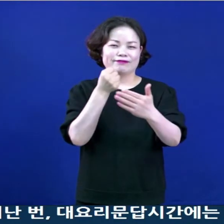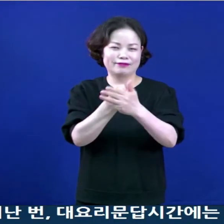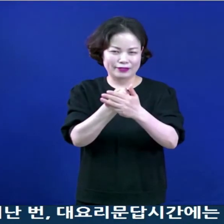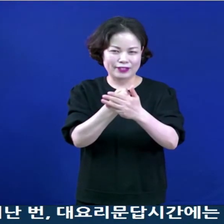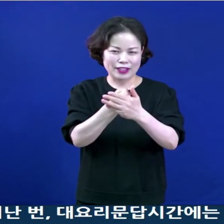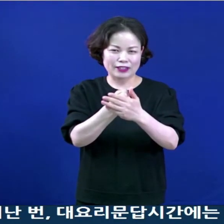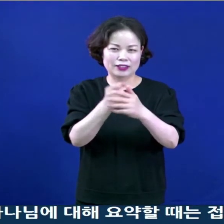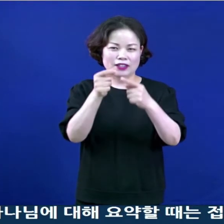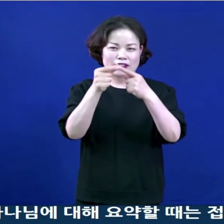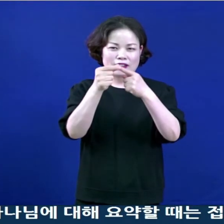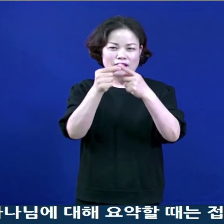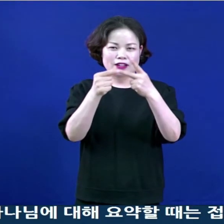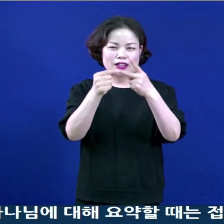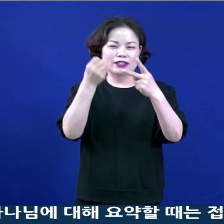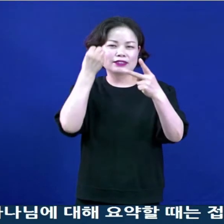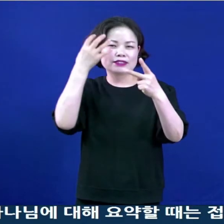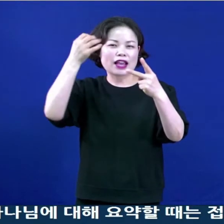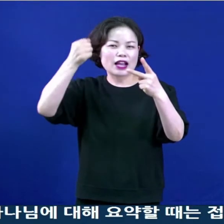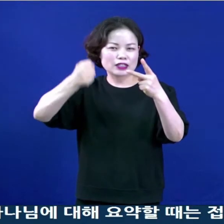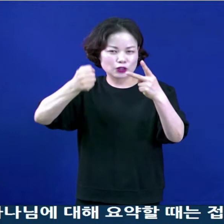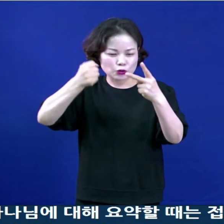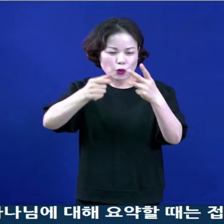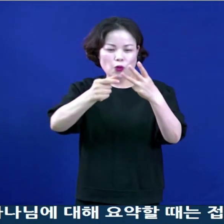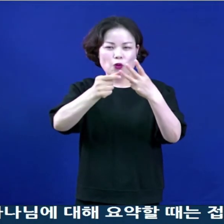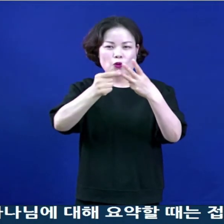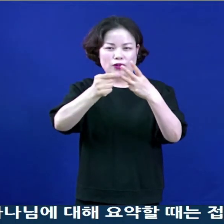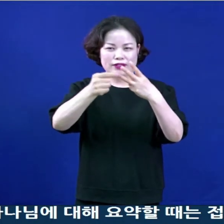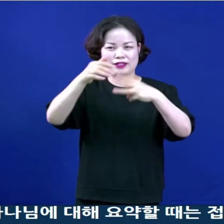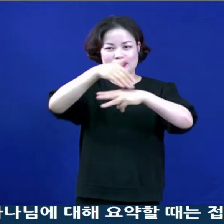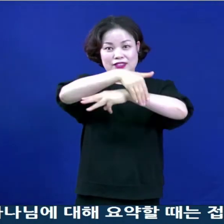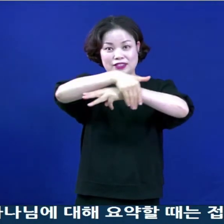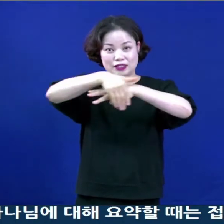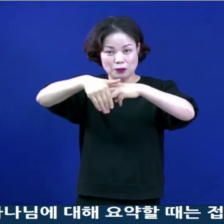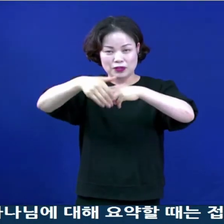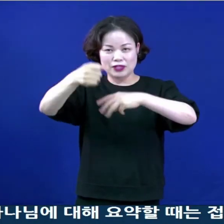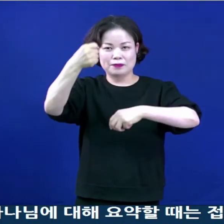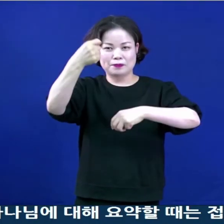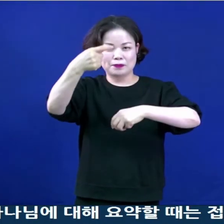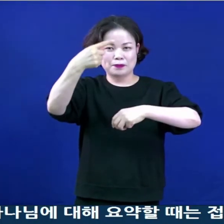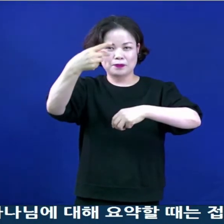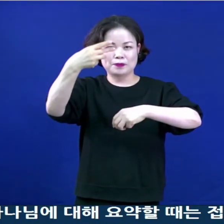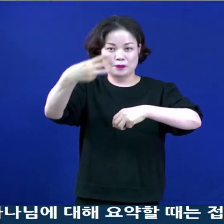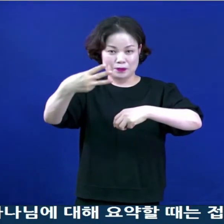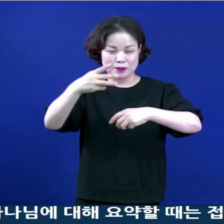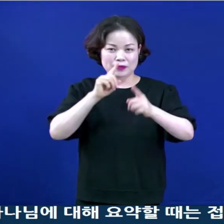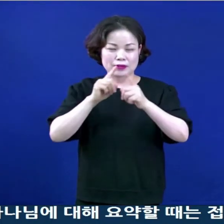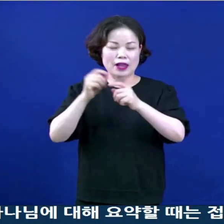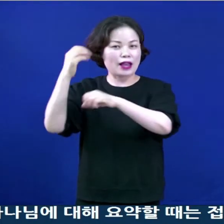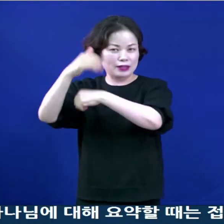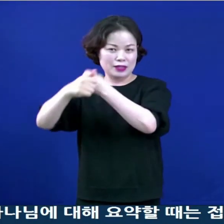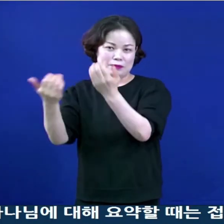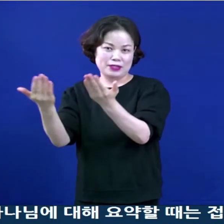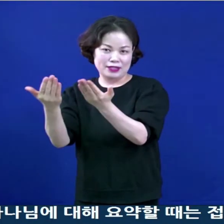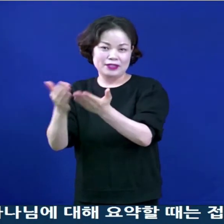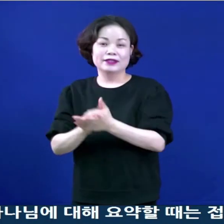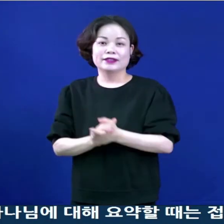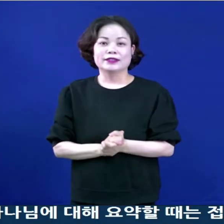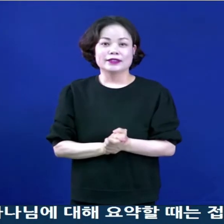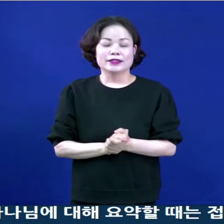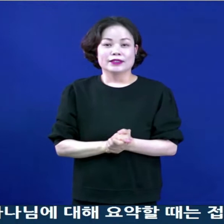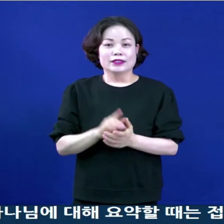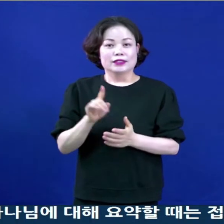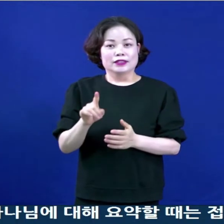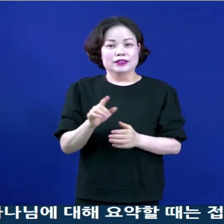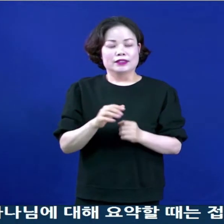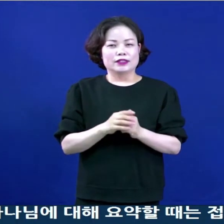작정과 창조와 섭리, 이 세 가지를 하나님이 하신다, 그렇게 했습니다. 이걸